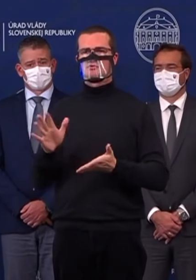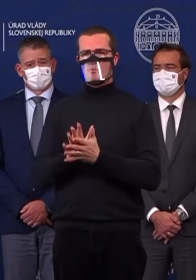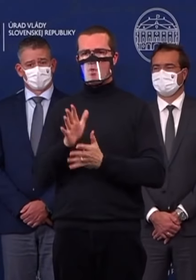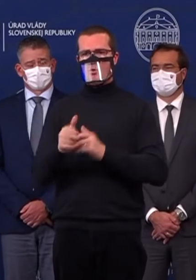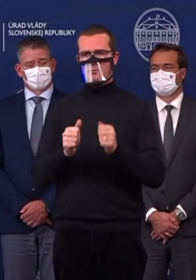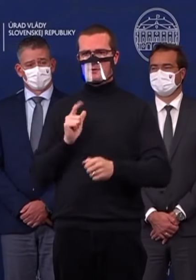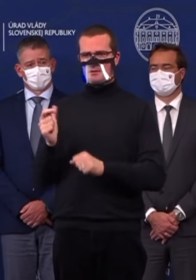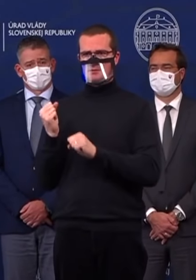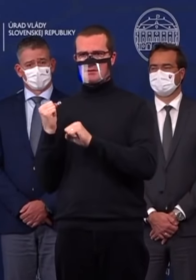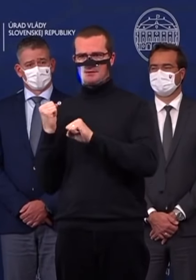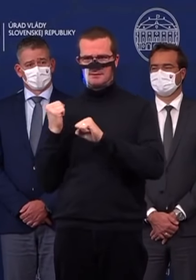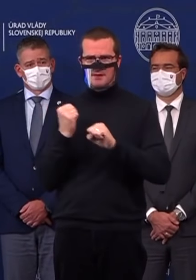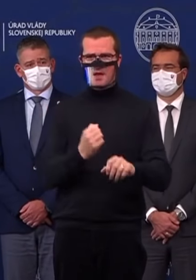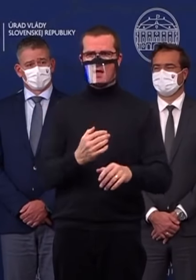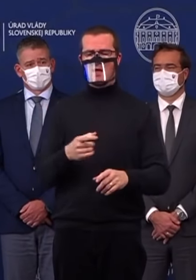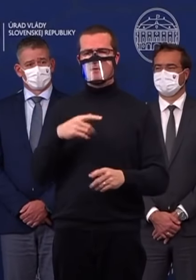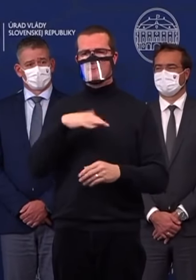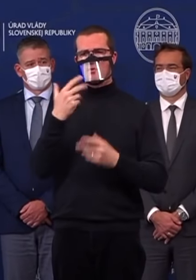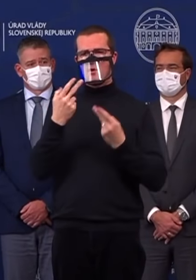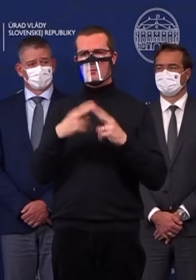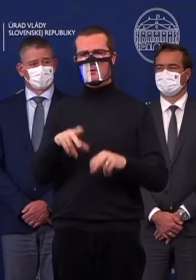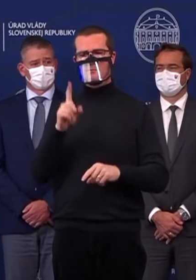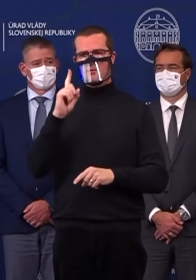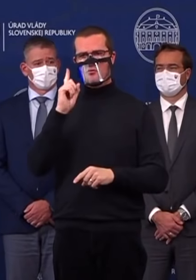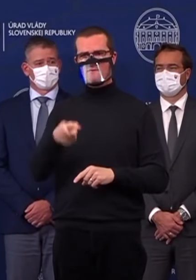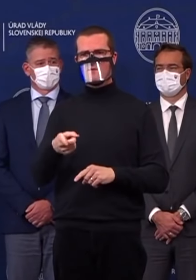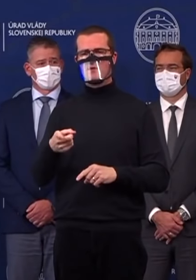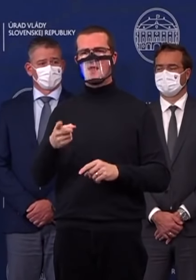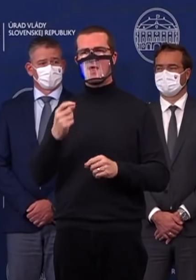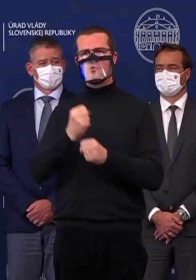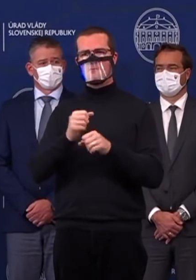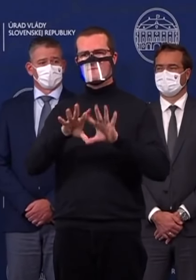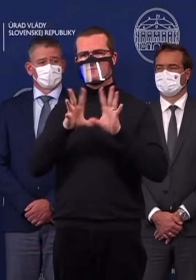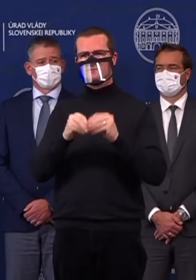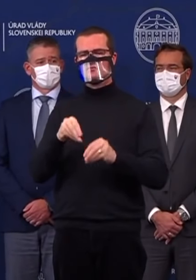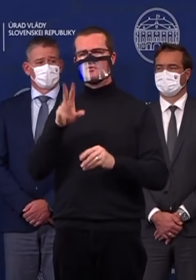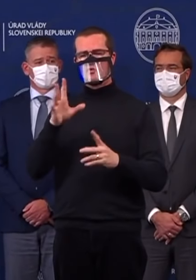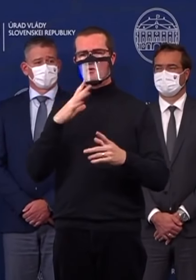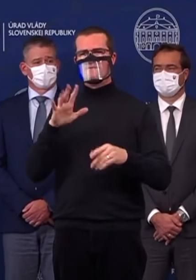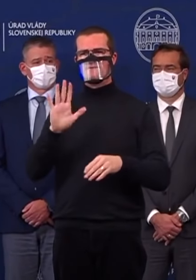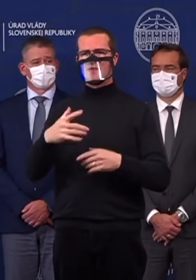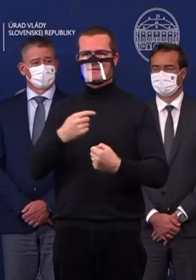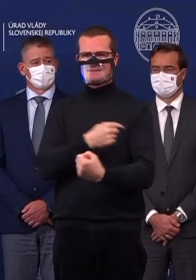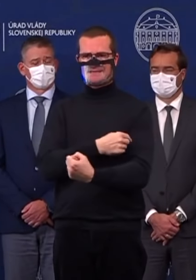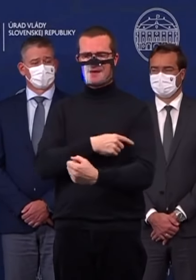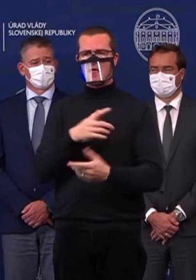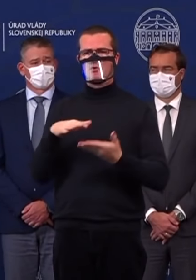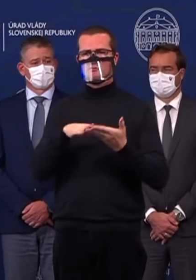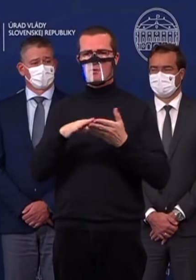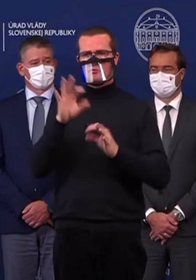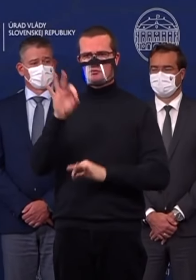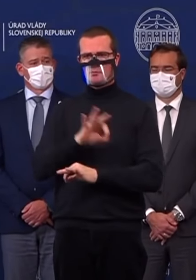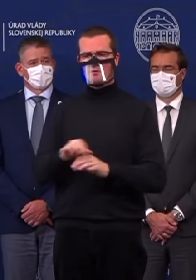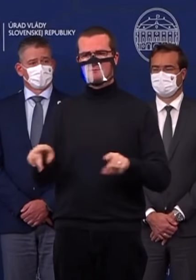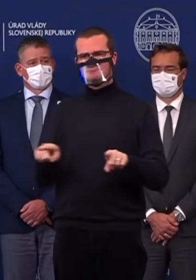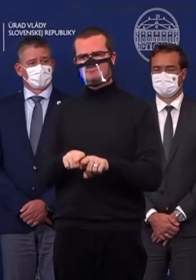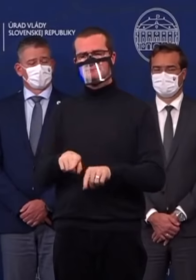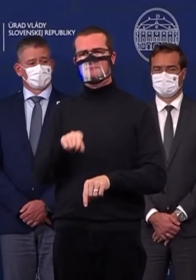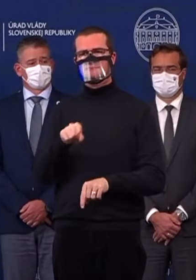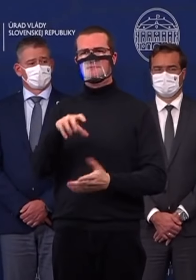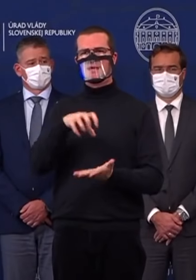a dokázala v mnohých prípadoch urobiť všetko, čo bolo v ich silách, aby to bol spoločný projekt. A tiež